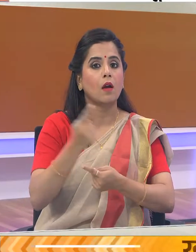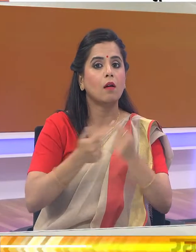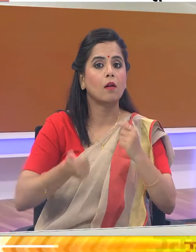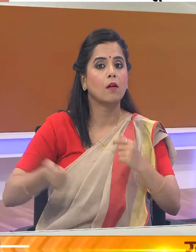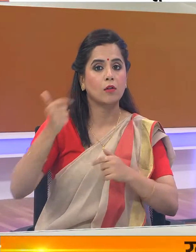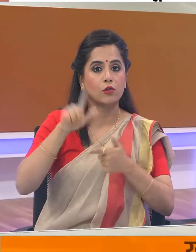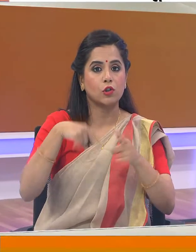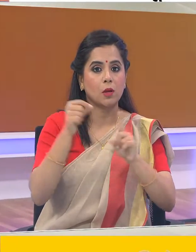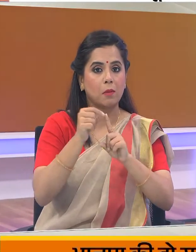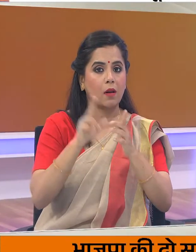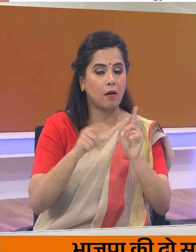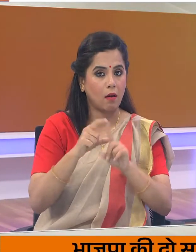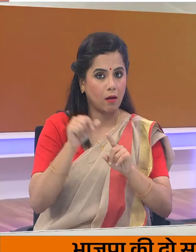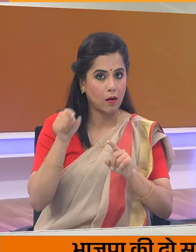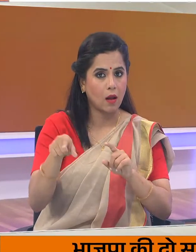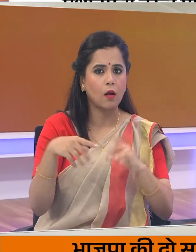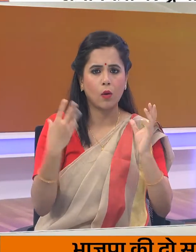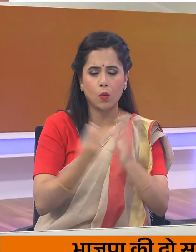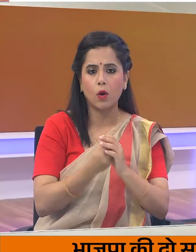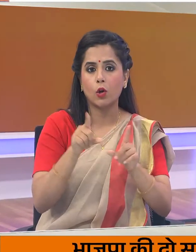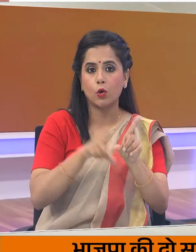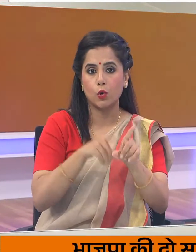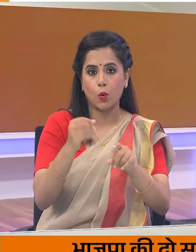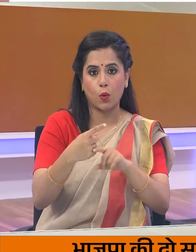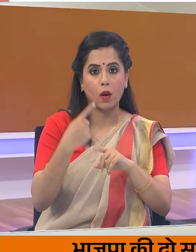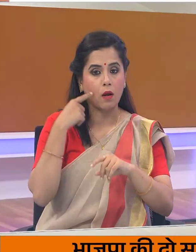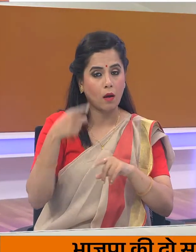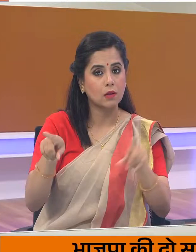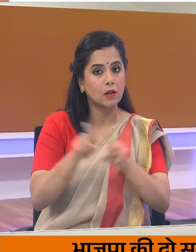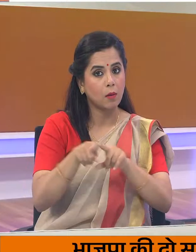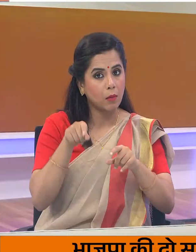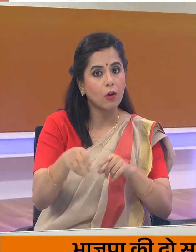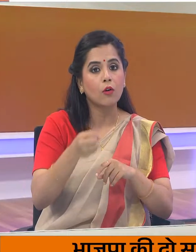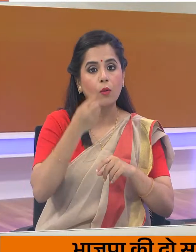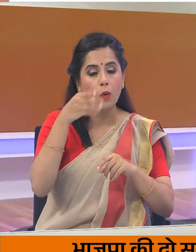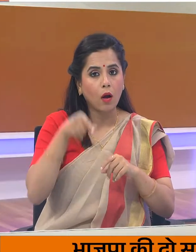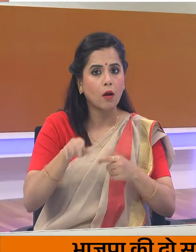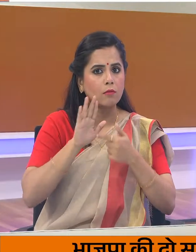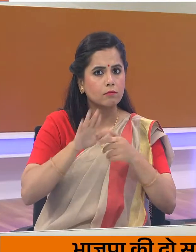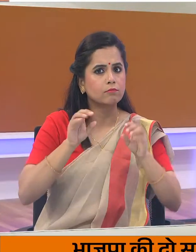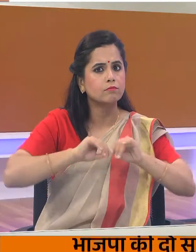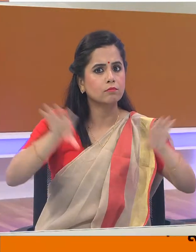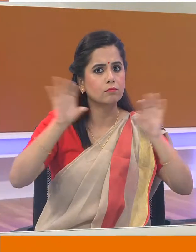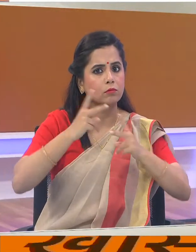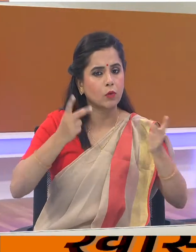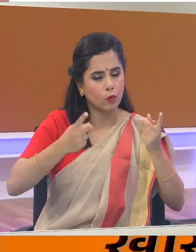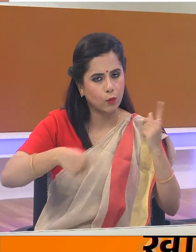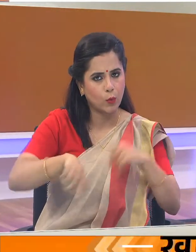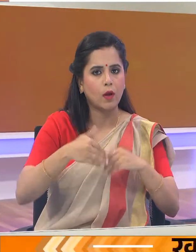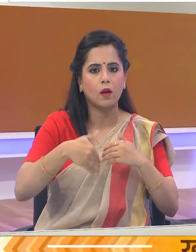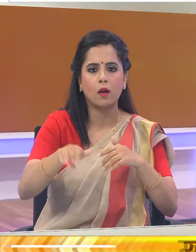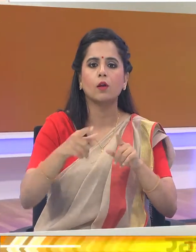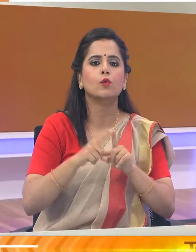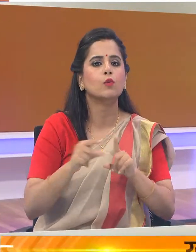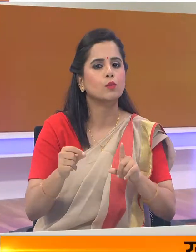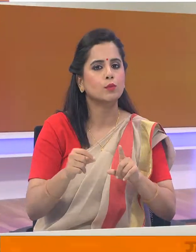अध्यक्ष जेपी नड्डा समेत योगी आदित्यनाथ भी पार्टी के लिए प्रचार करेंगे।